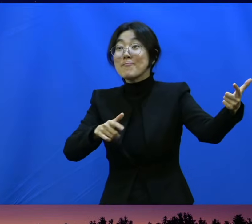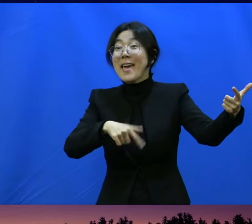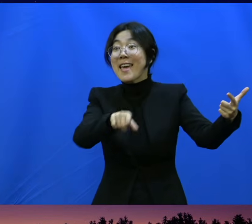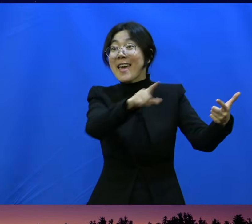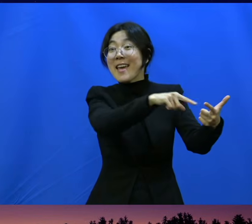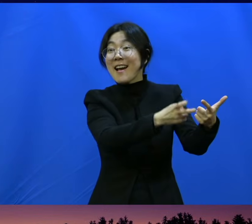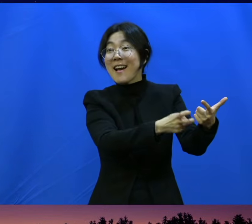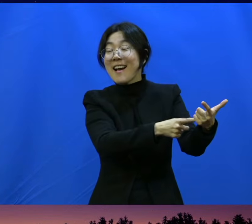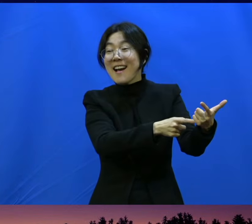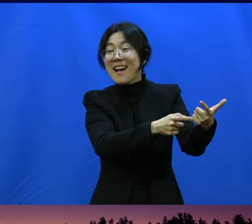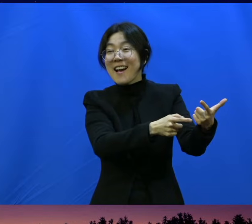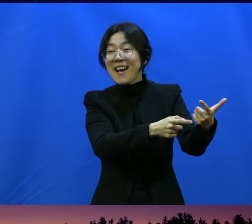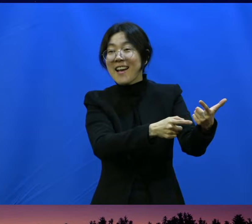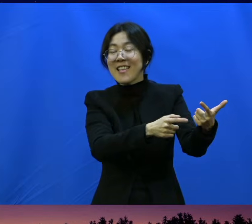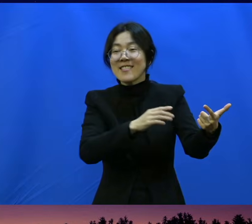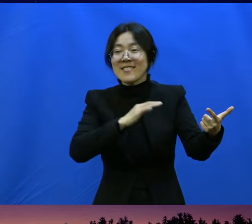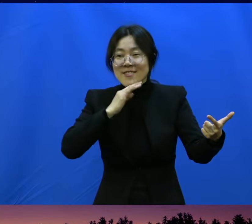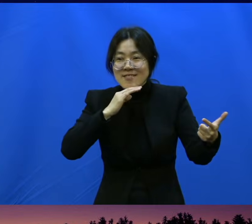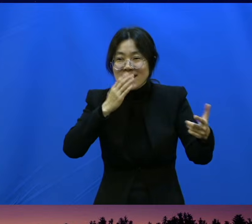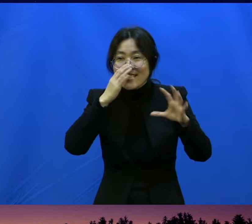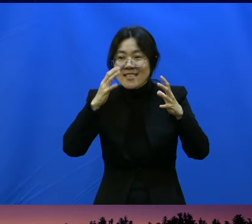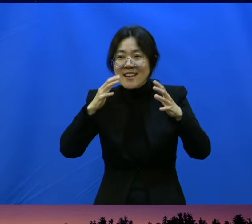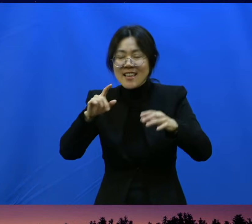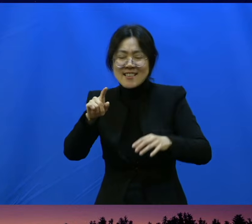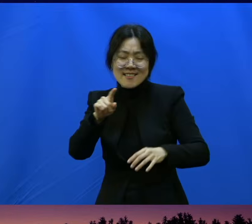이스라엘의 강력한 용사들로 만들어집니다.